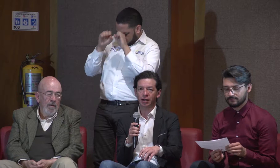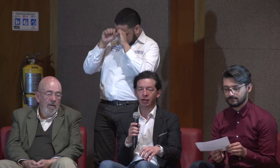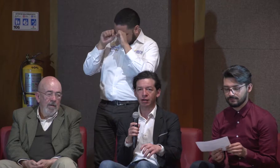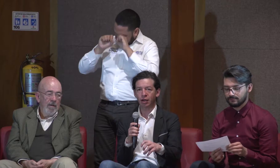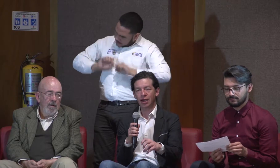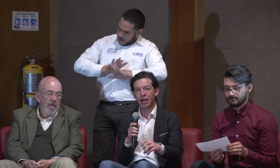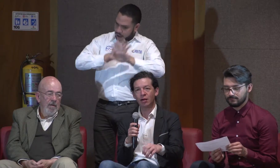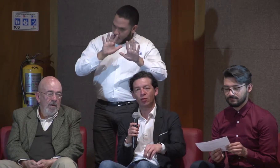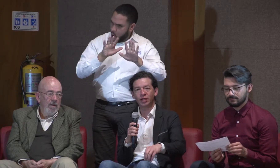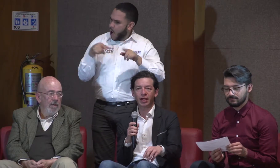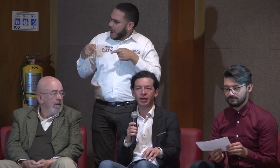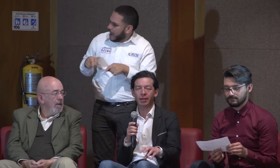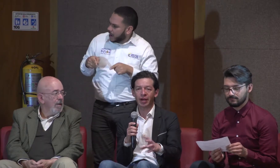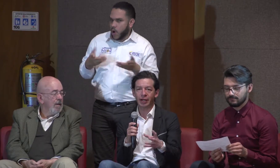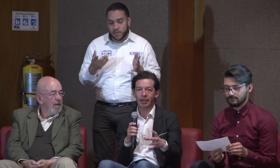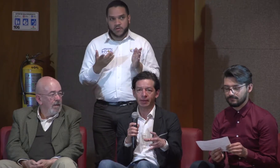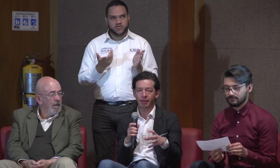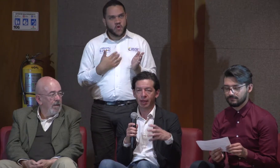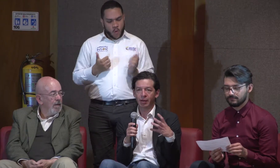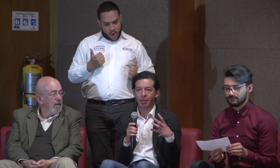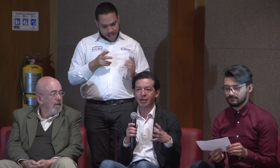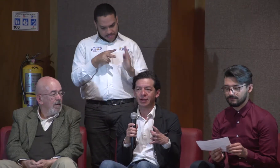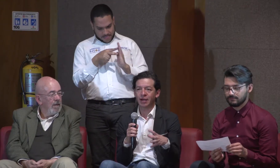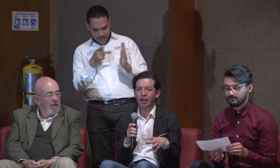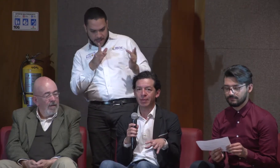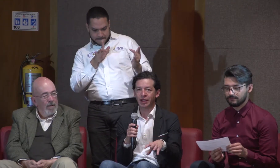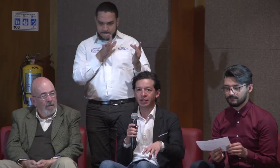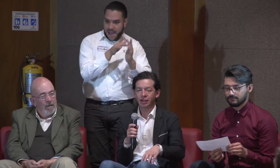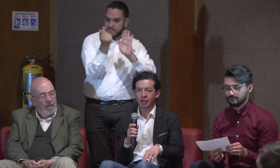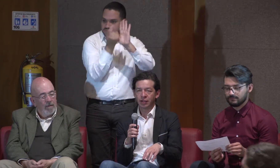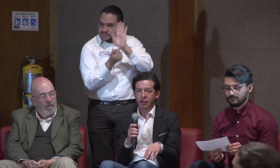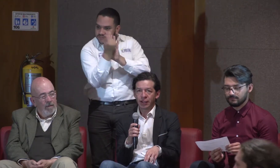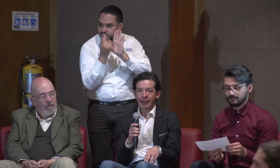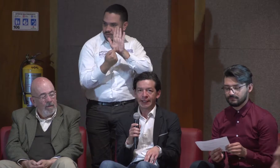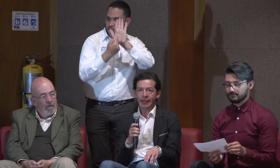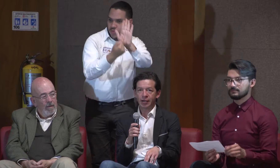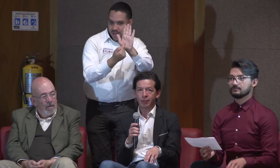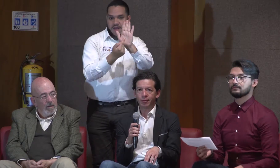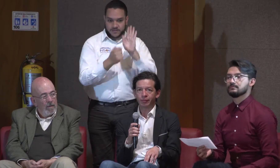tener clara una técnica para trabajar la imagen.